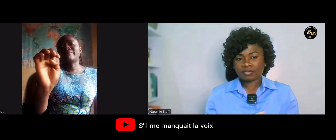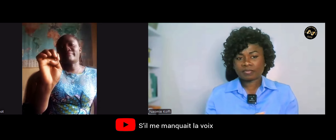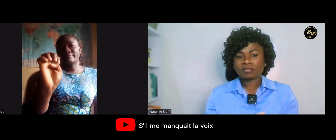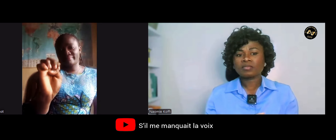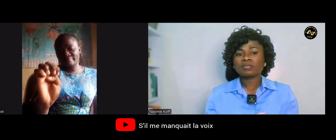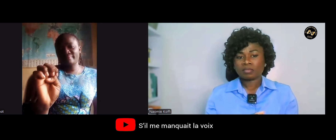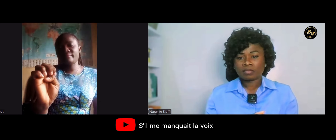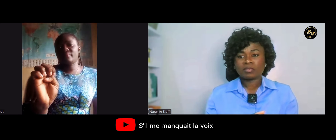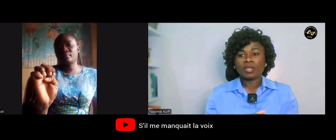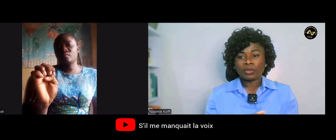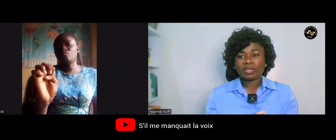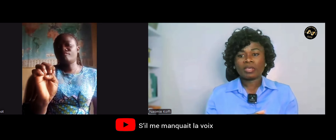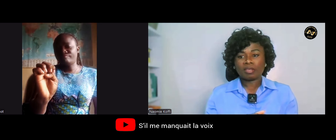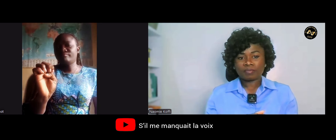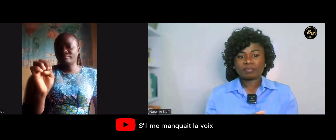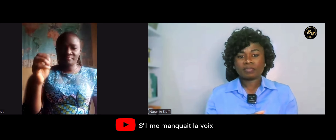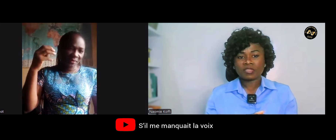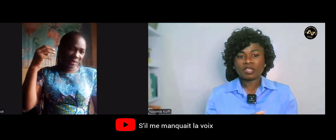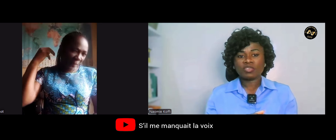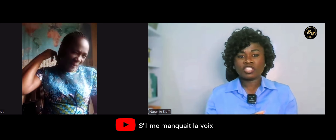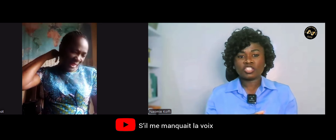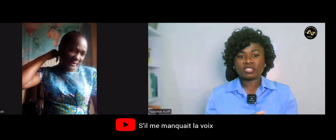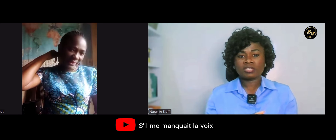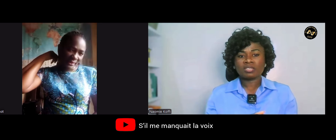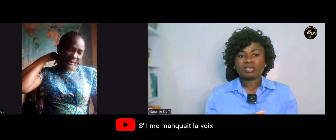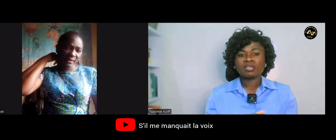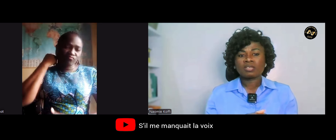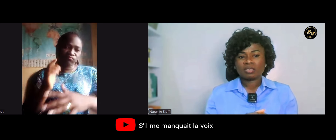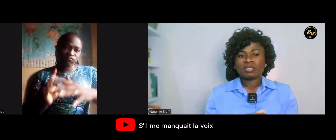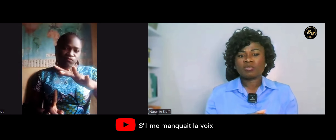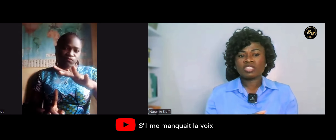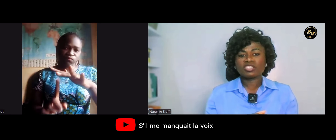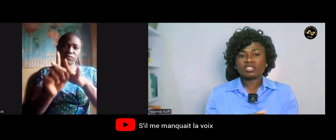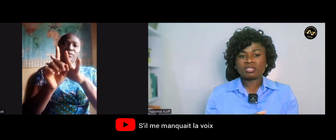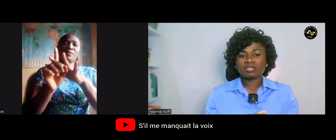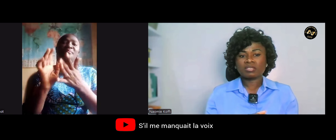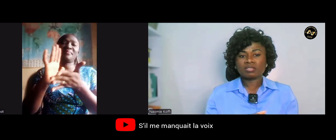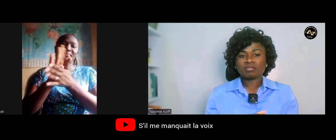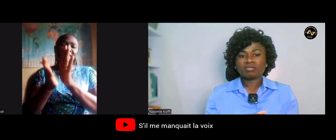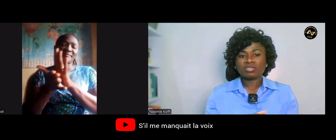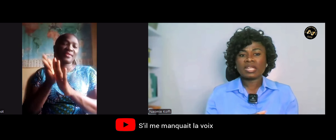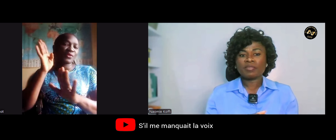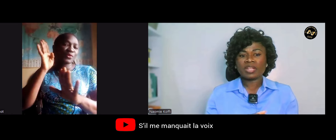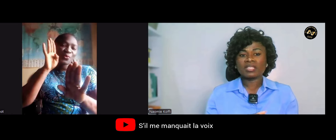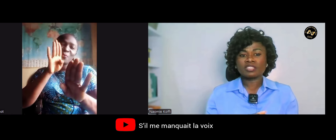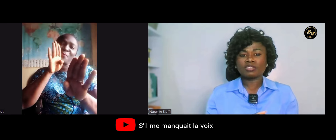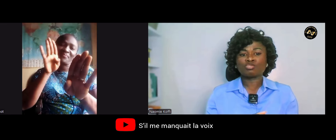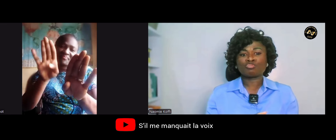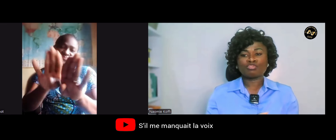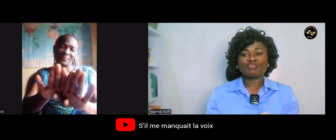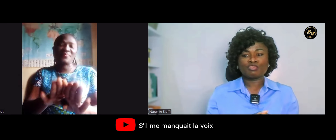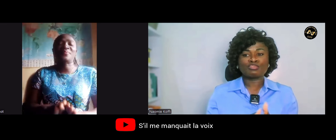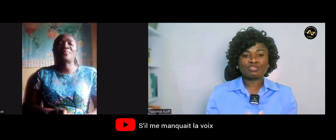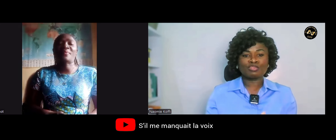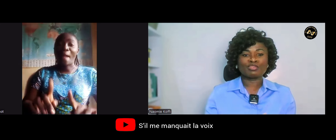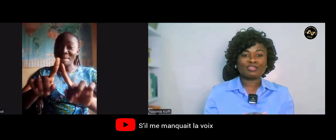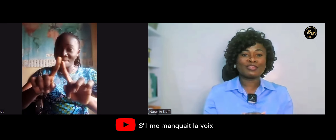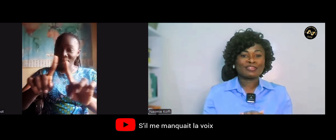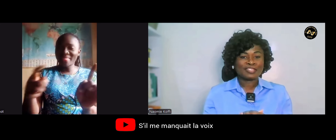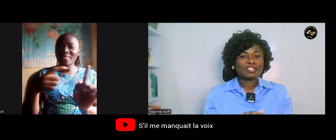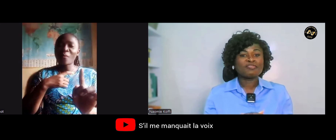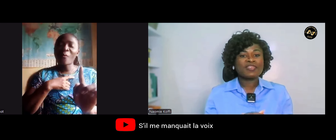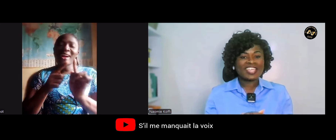méningite. OK. La méningite. La méningite, suite à la maladie, je suis devenue